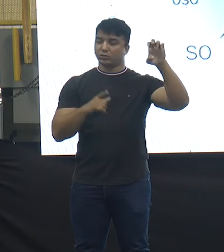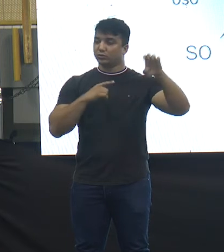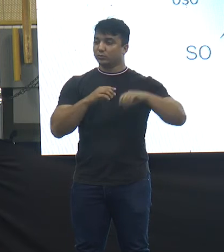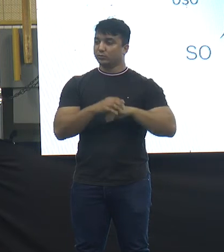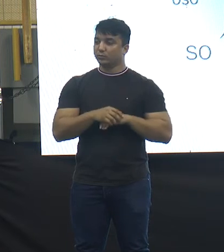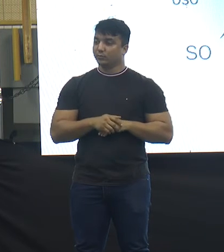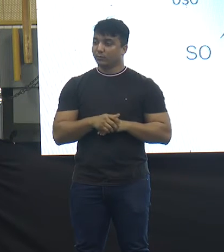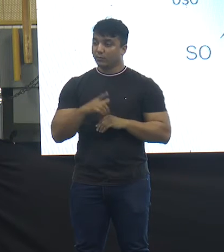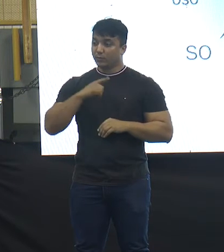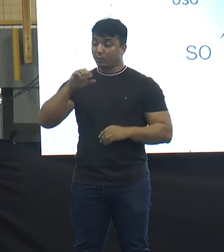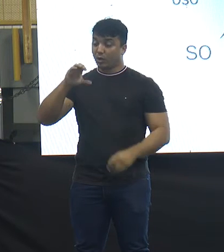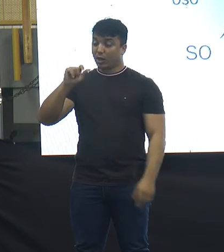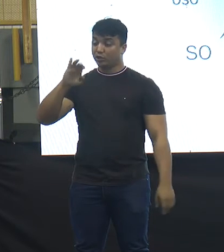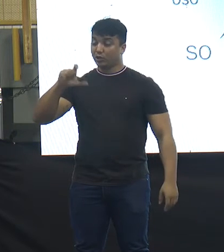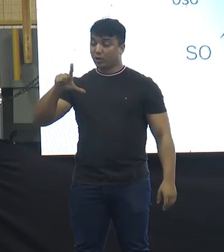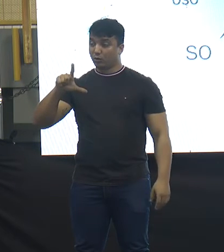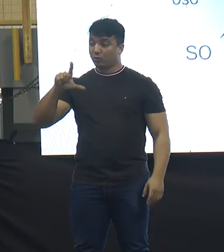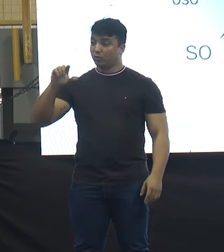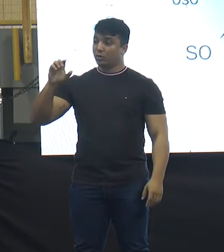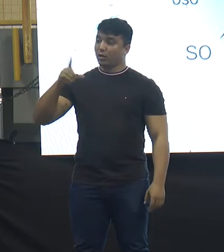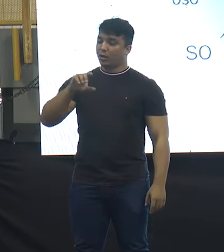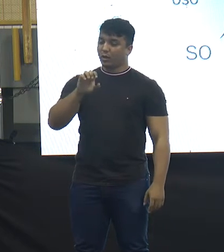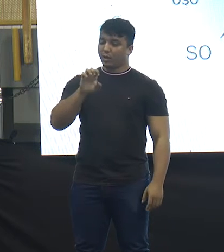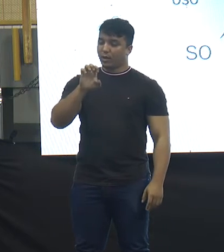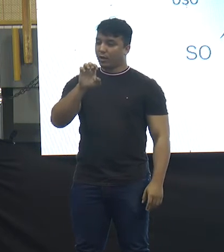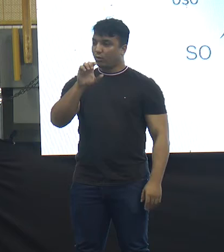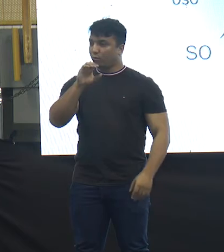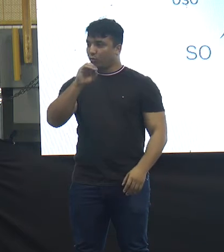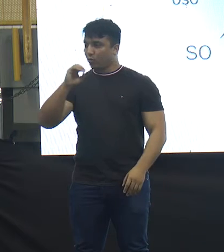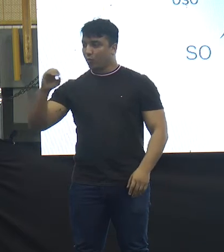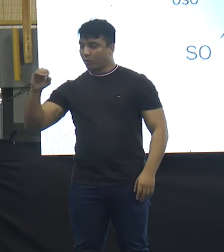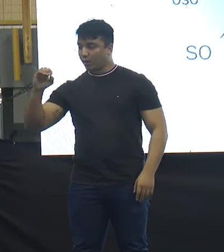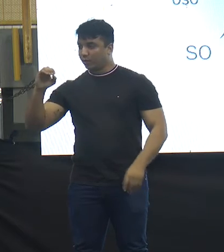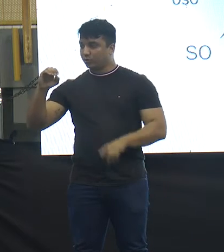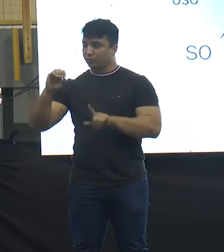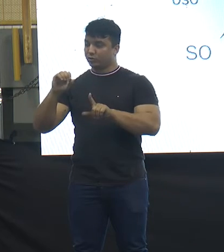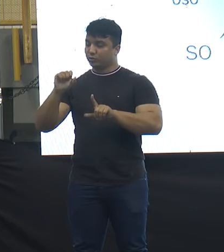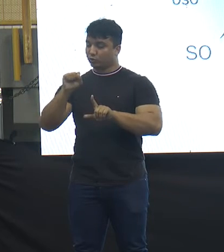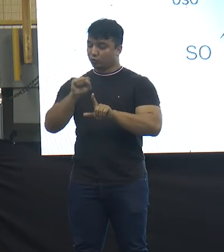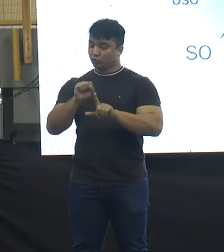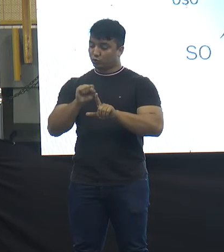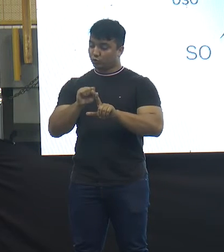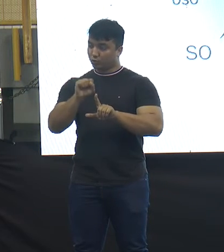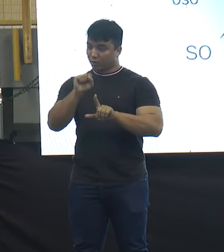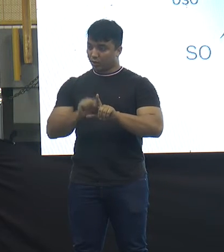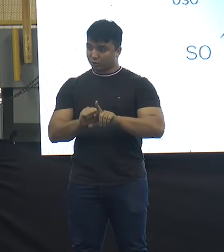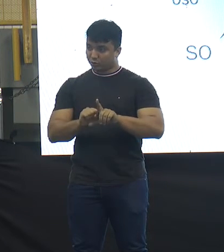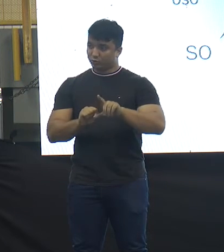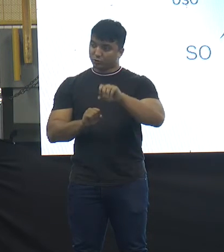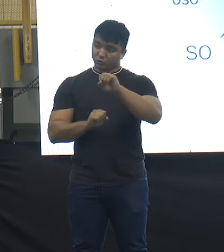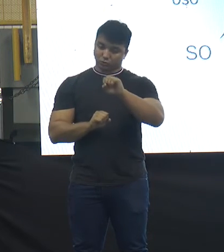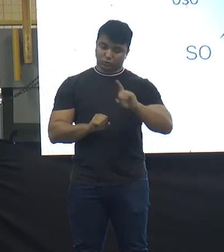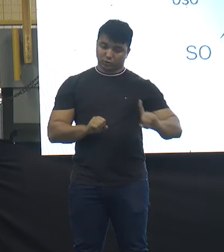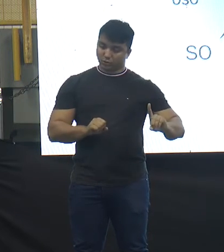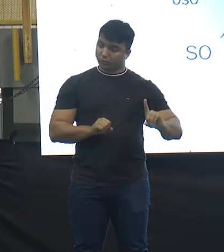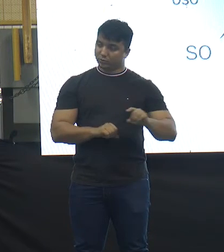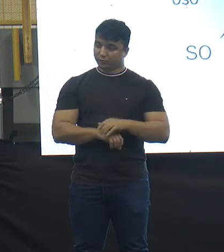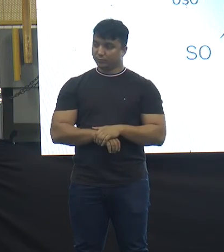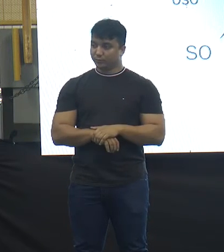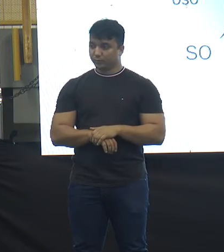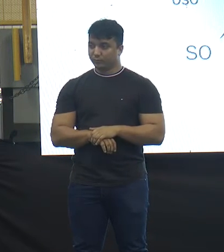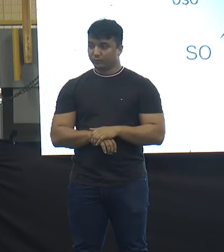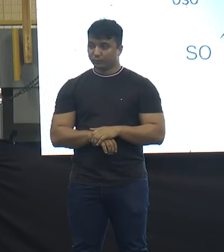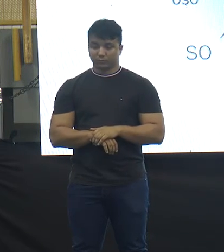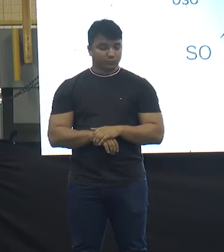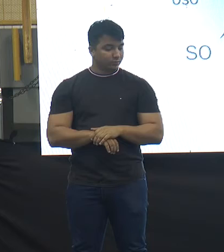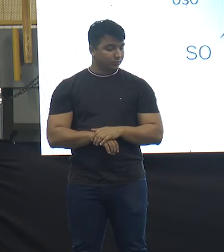nordeste. Primeiro o cardeal, este, sudeste, e assim por diante. Não tem o que fazer. Tá? Isso pode cair, professor? Pode.